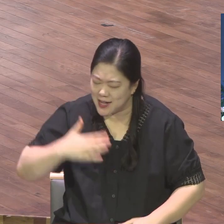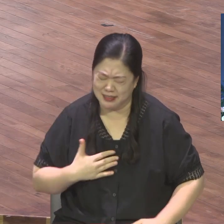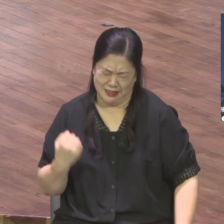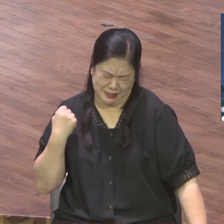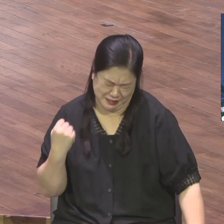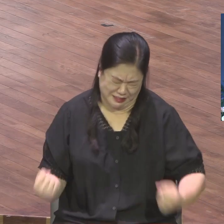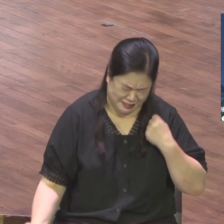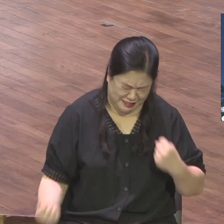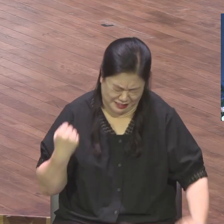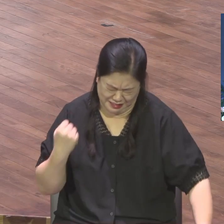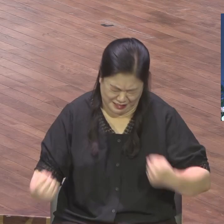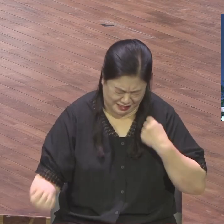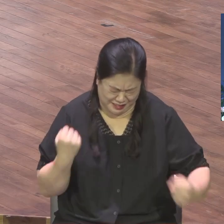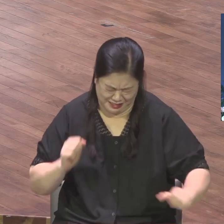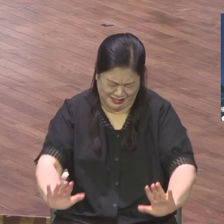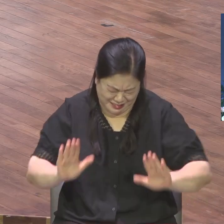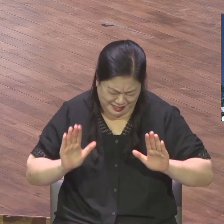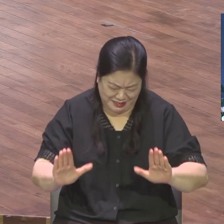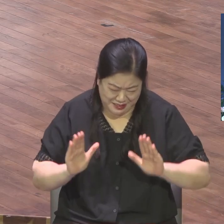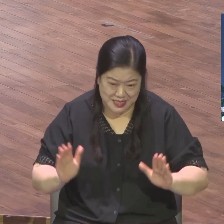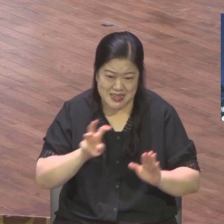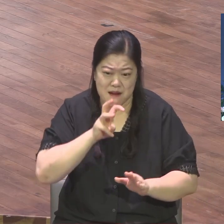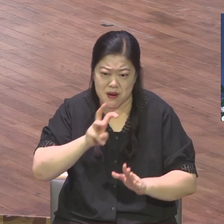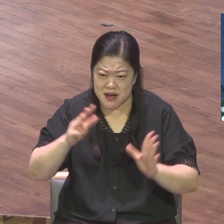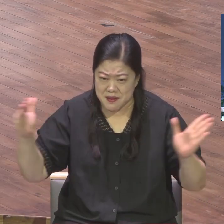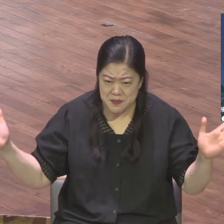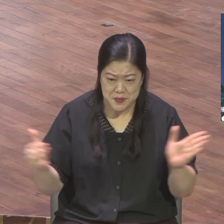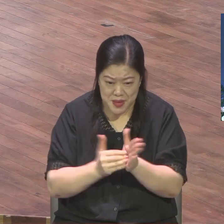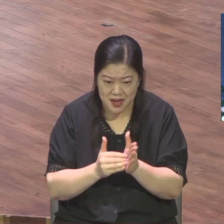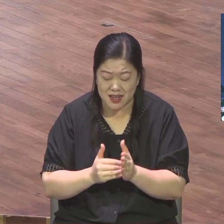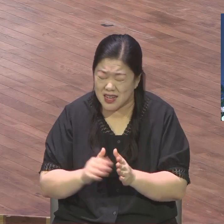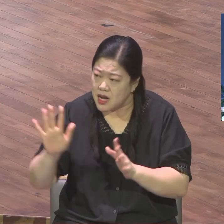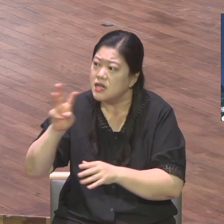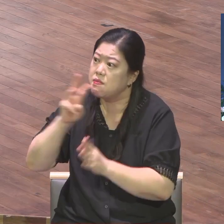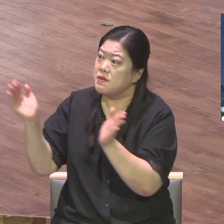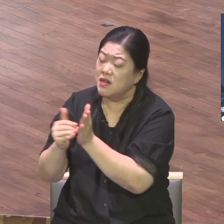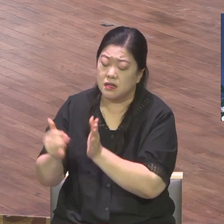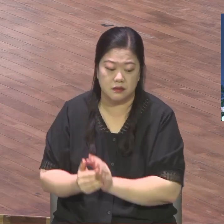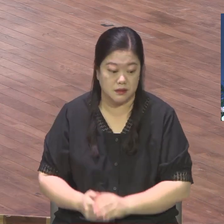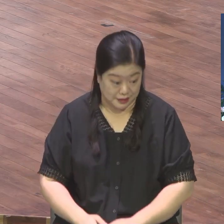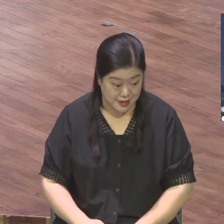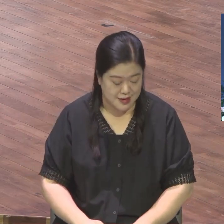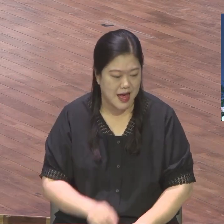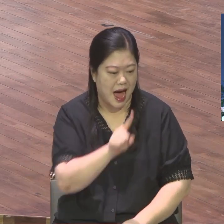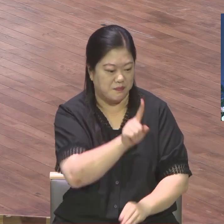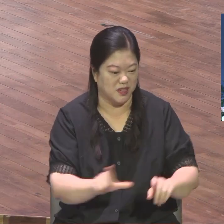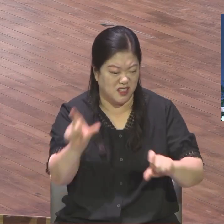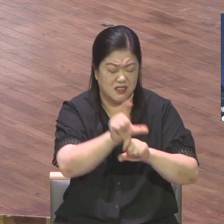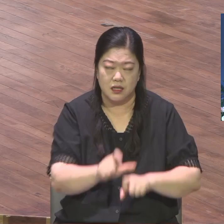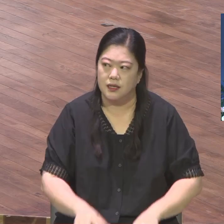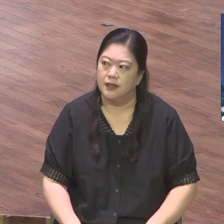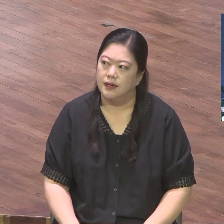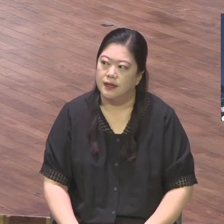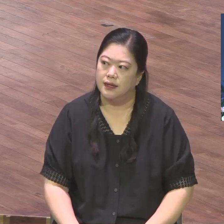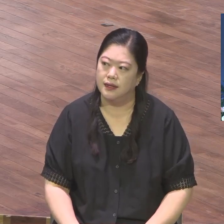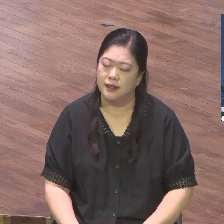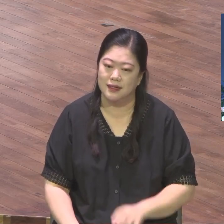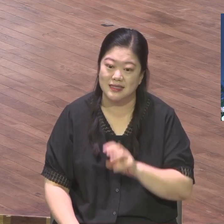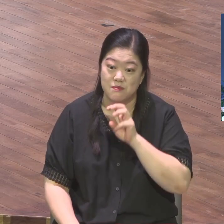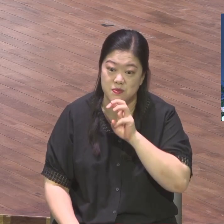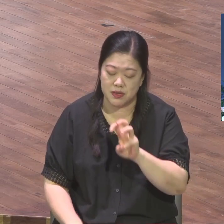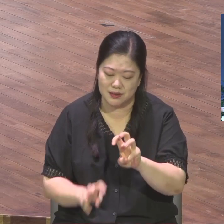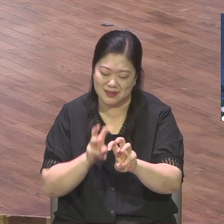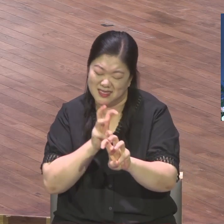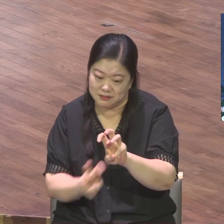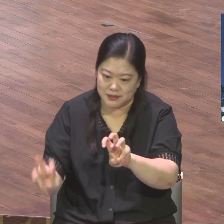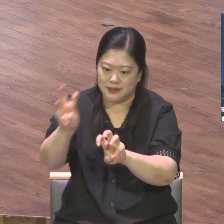미치는 거지요. 그러면서 하는 말입니다. 꼭 한 번 더 하는 그게 당신에게 힘이